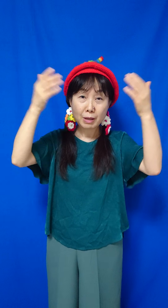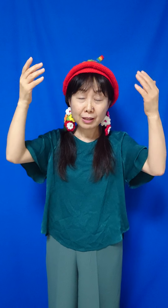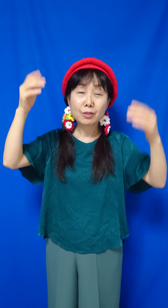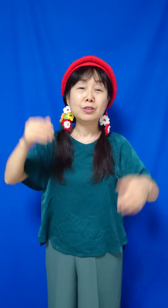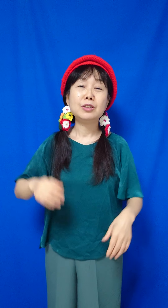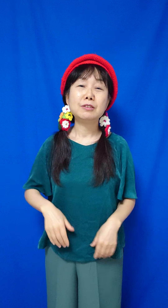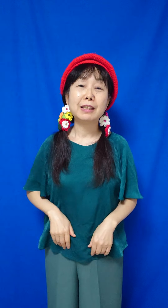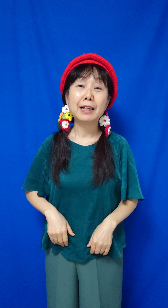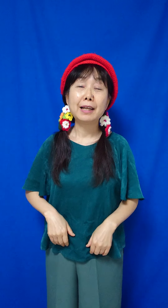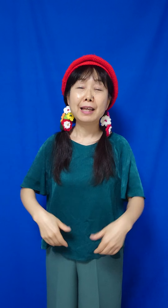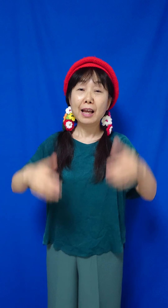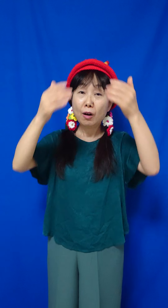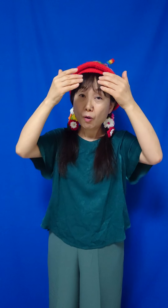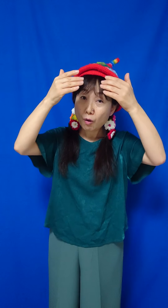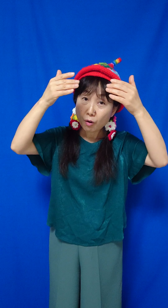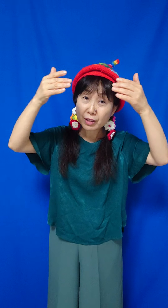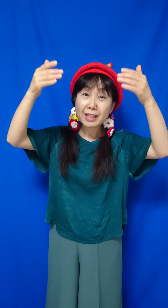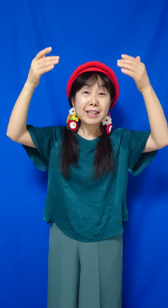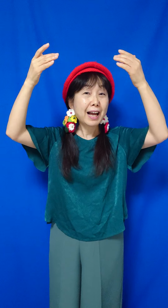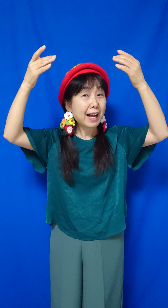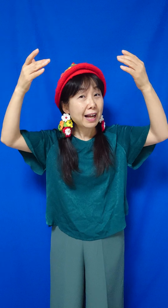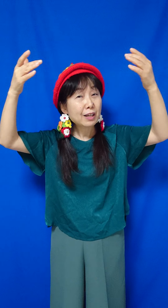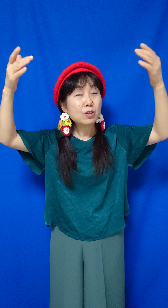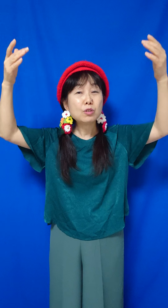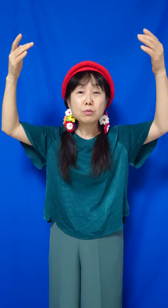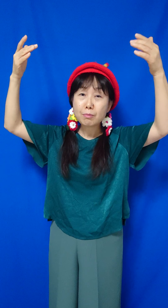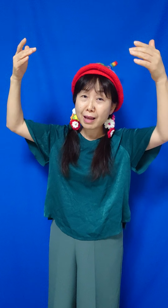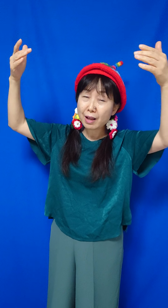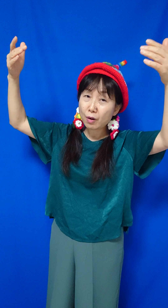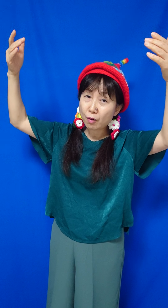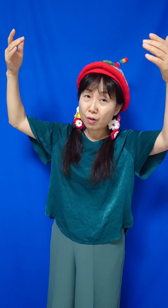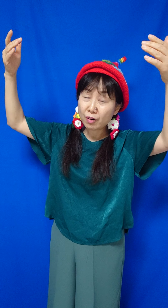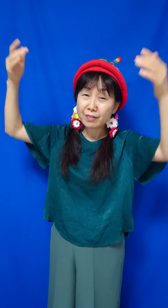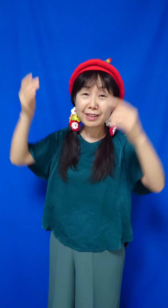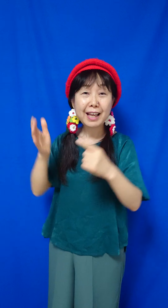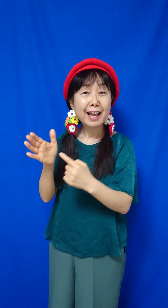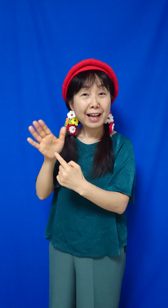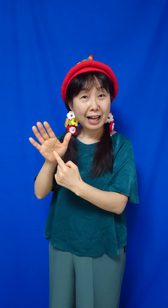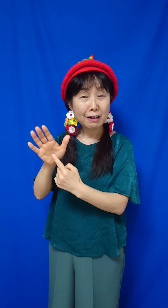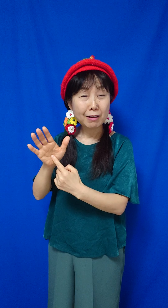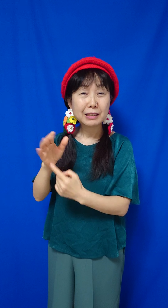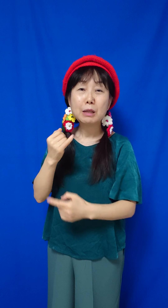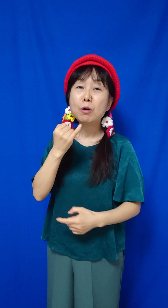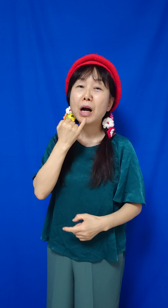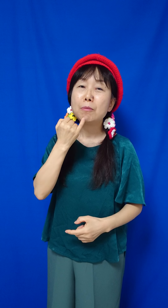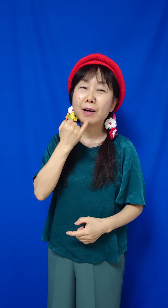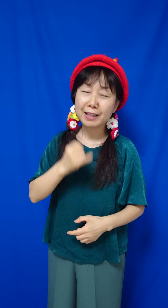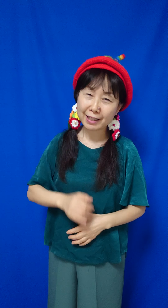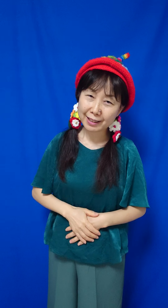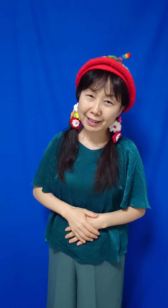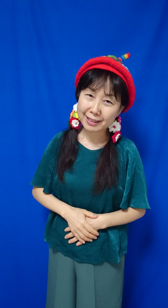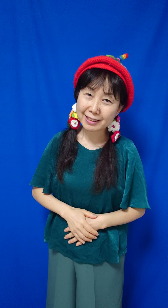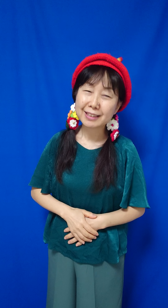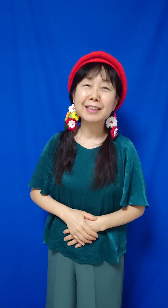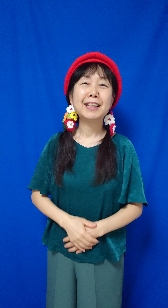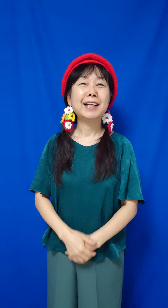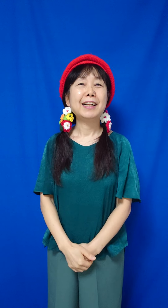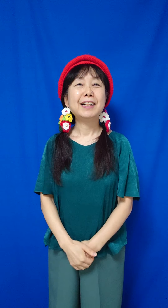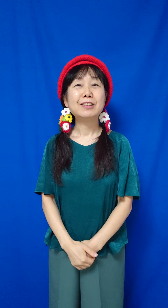夢っていう手話だけで大きな夢をって表しても構わないです、